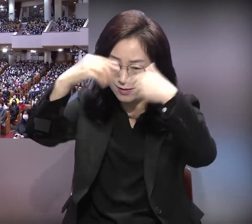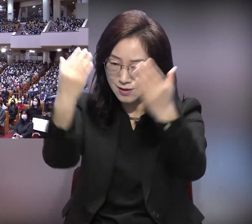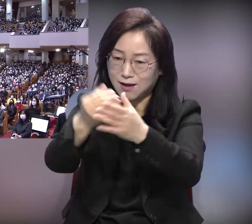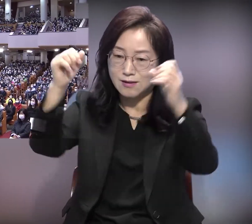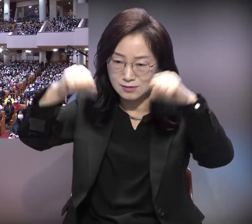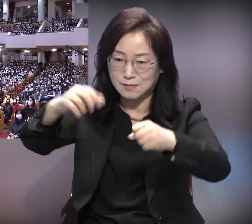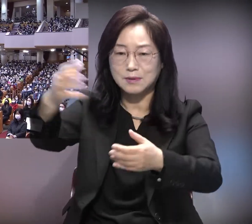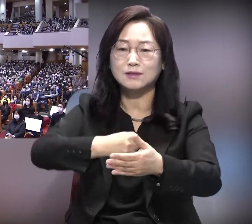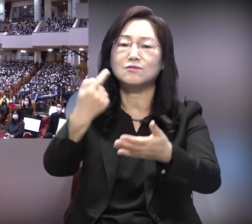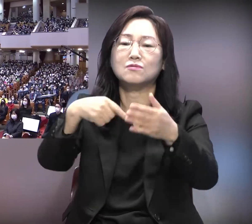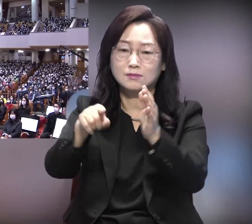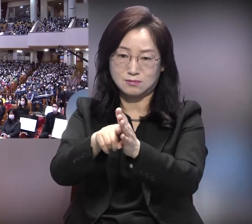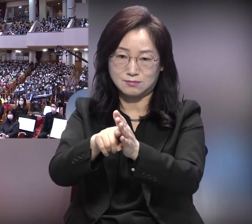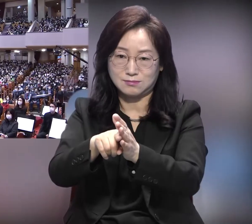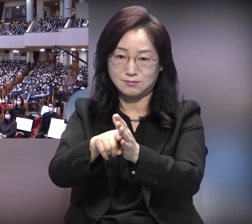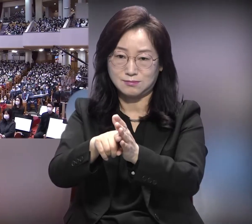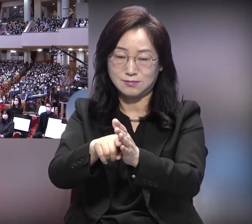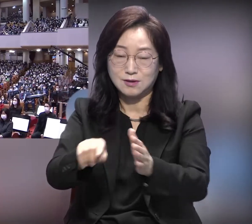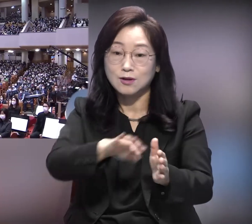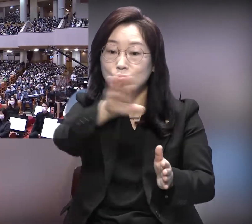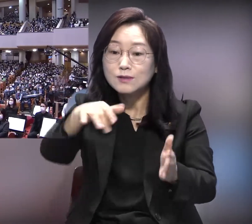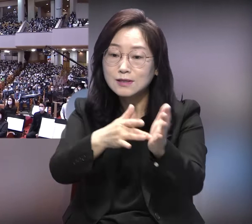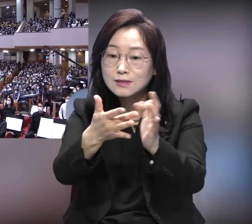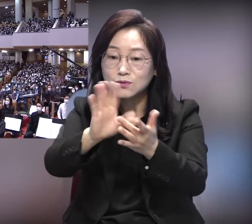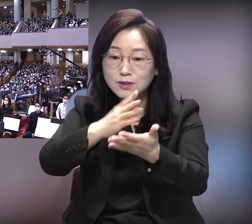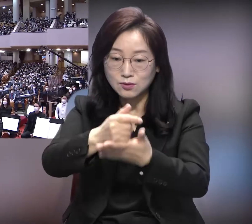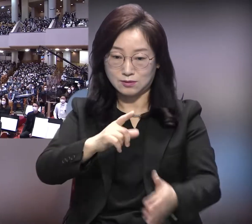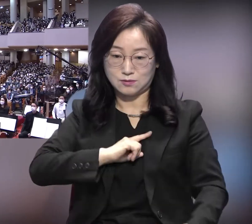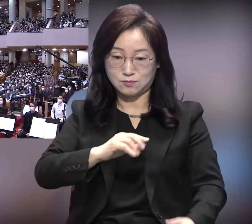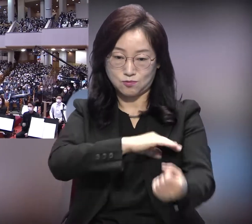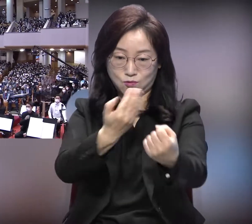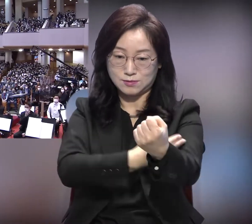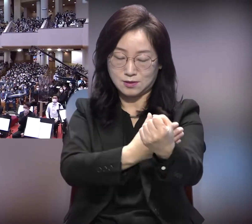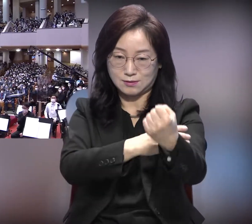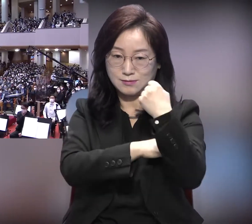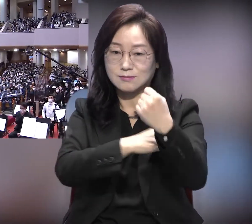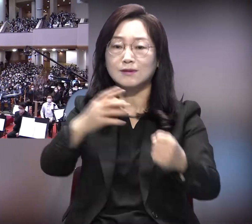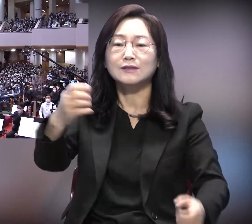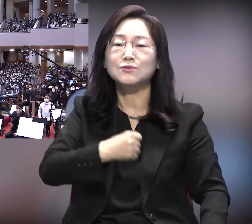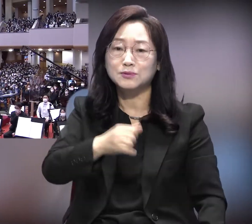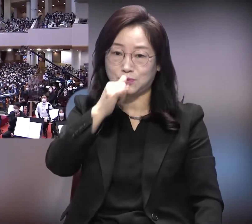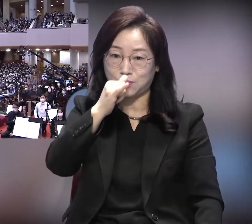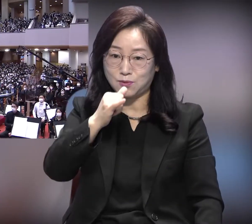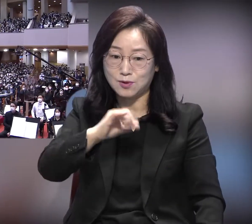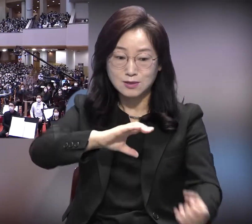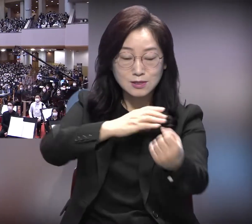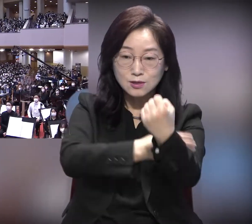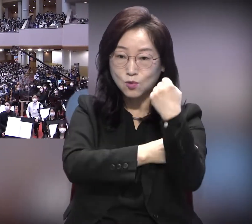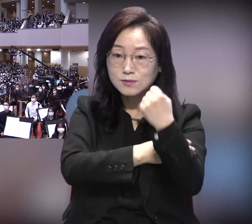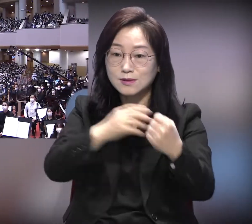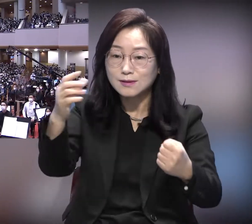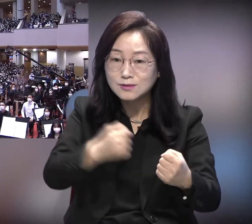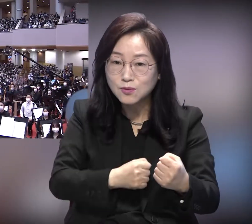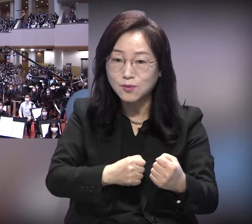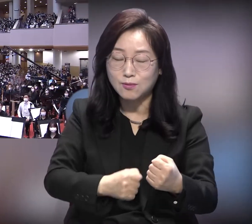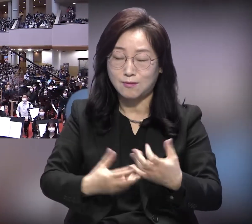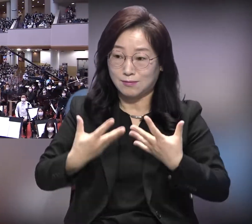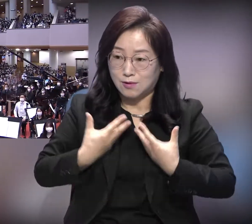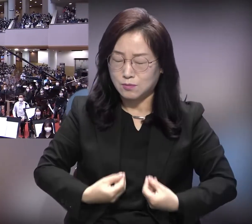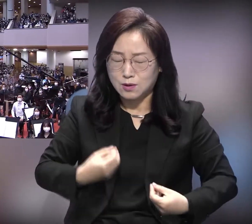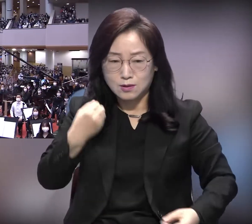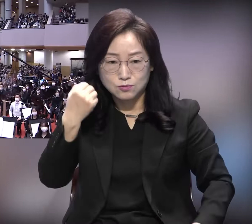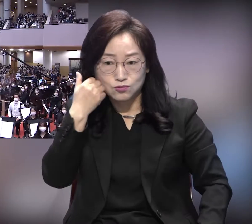함이라. 우리가 예수 그리스도의 이름의 권세를 갖고 있습니다. 이제 우리가 예수 그리스도의 이름의 권세로 절망의 처해 주저앉은